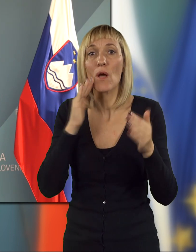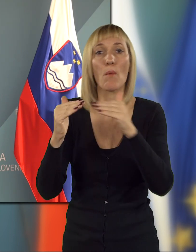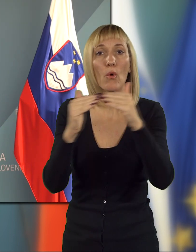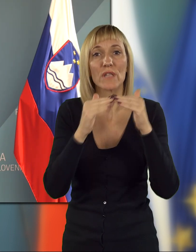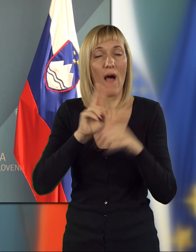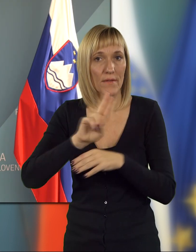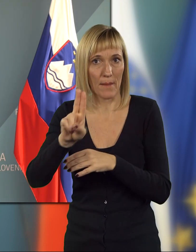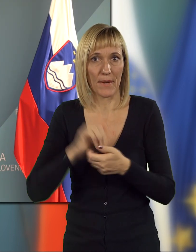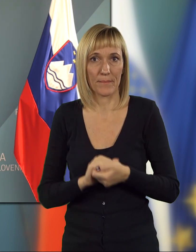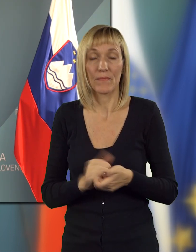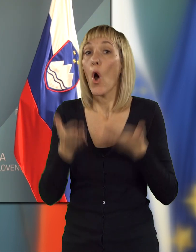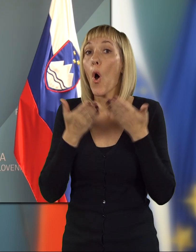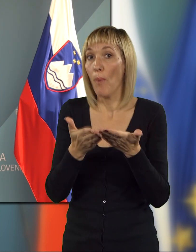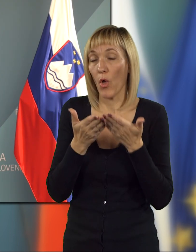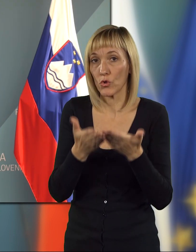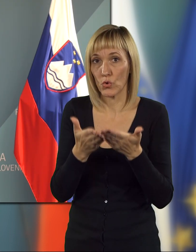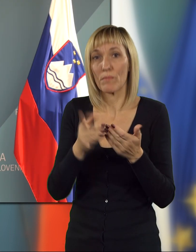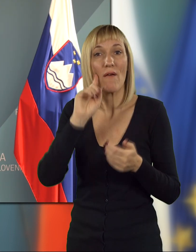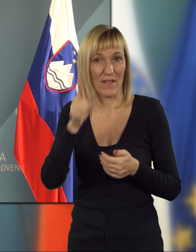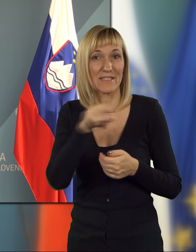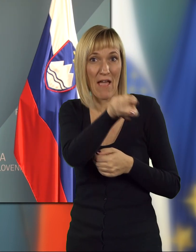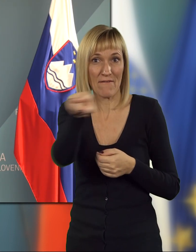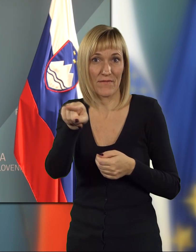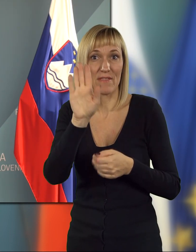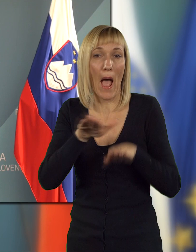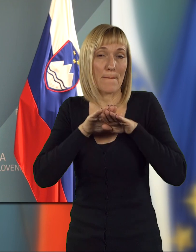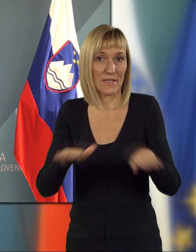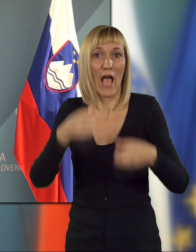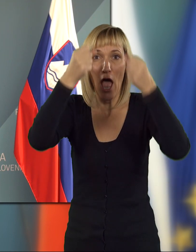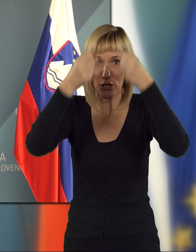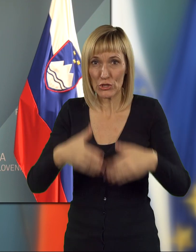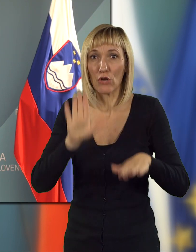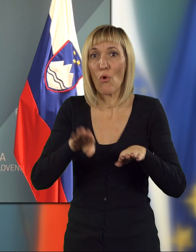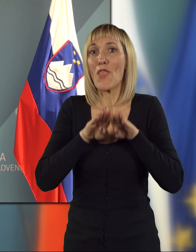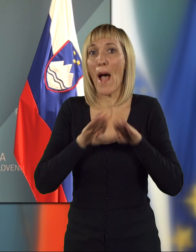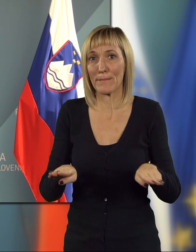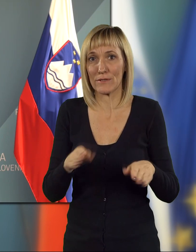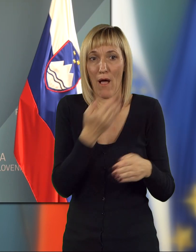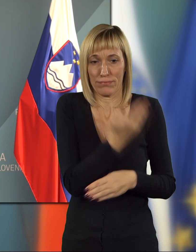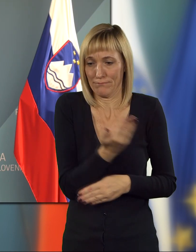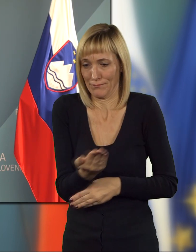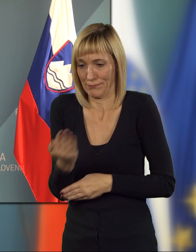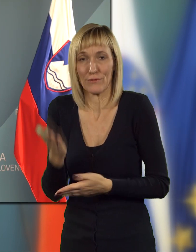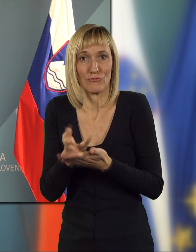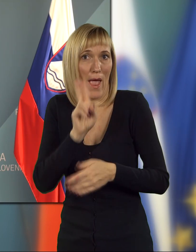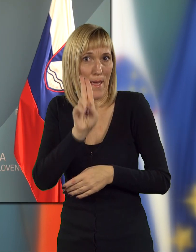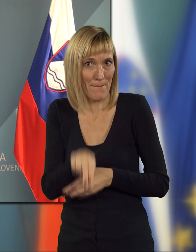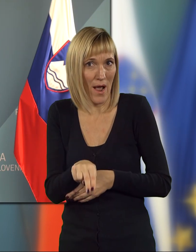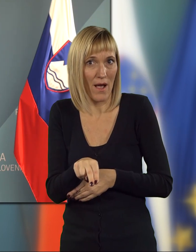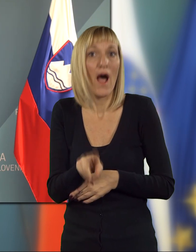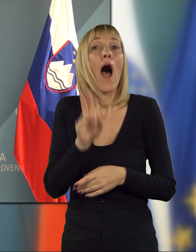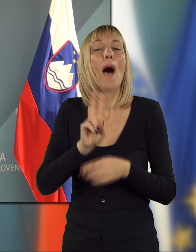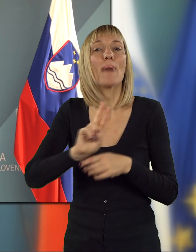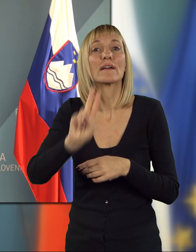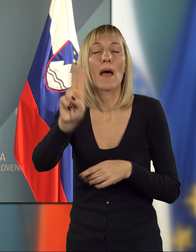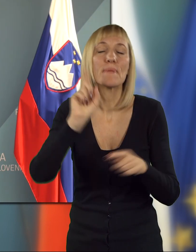prihodnje in se usklajevali naprej. Ponudbe, veste, so na mizi, izračuni so na mizi, seveda